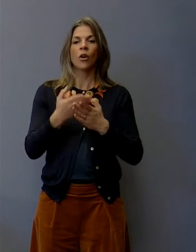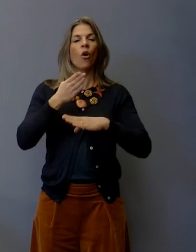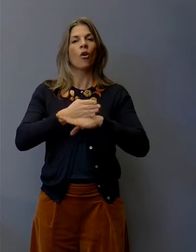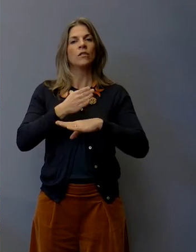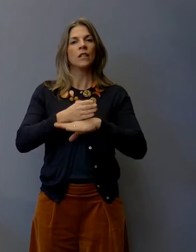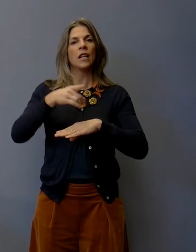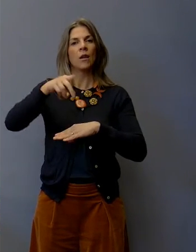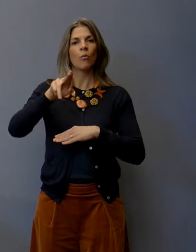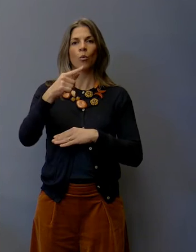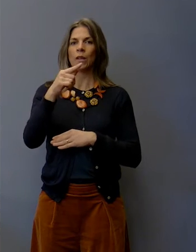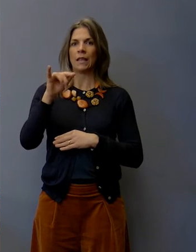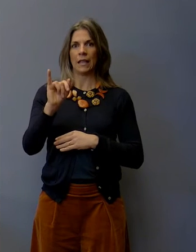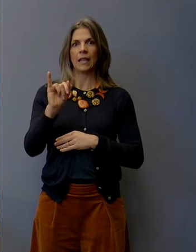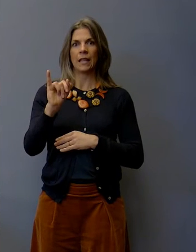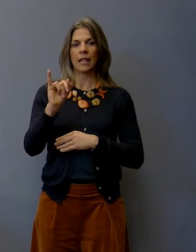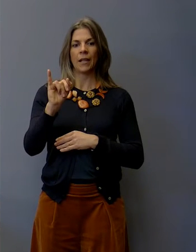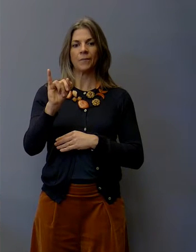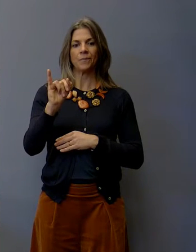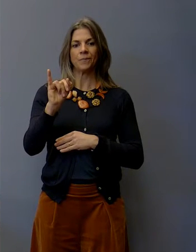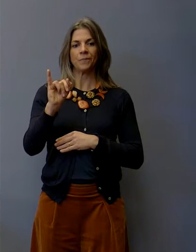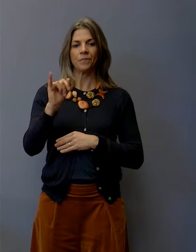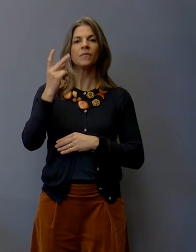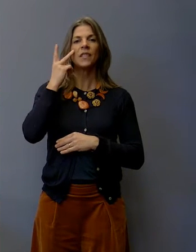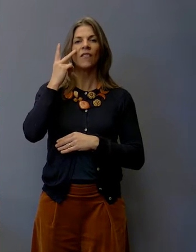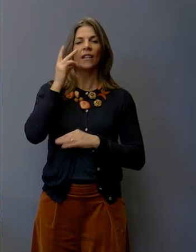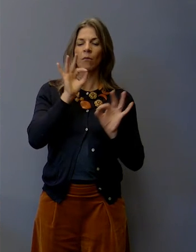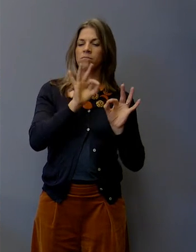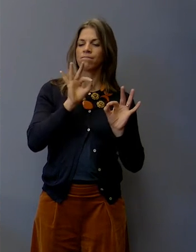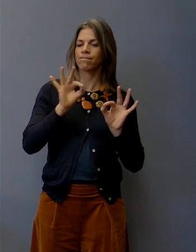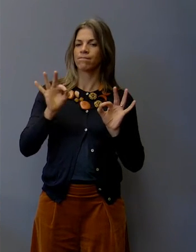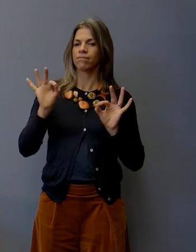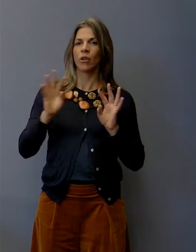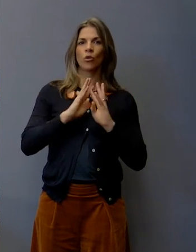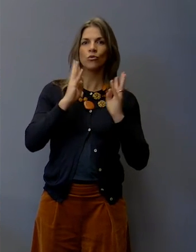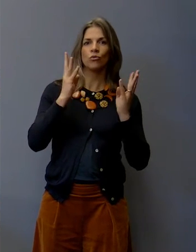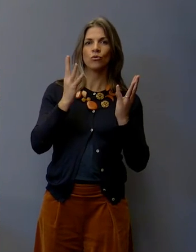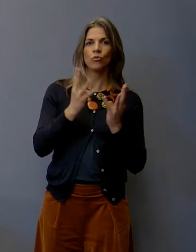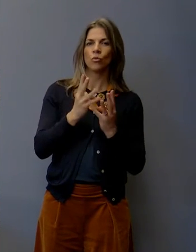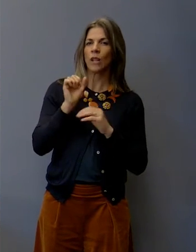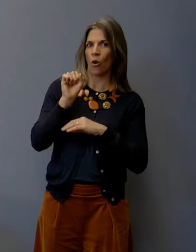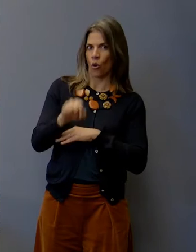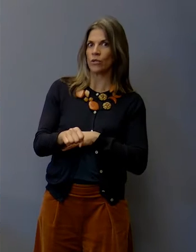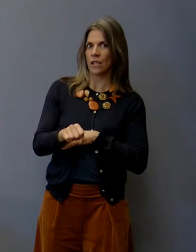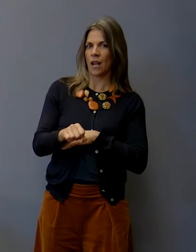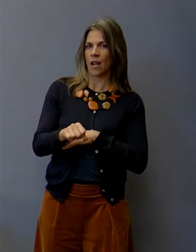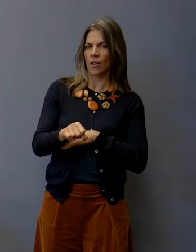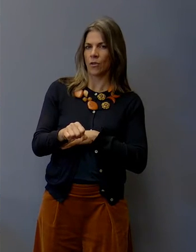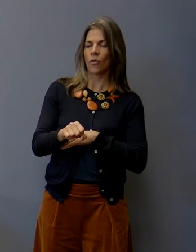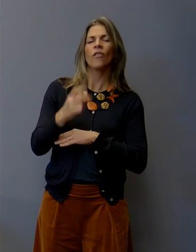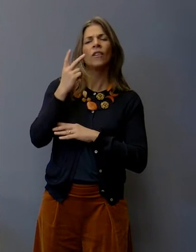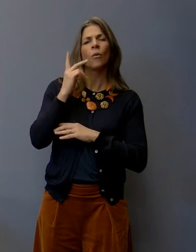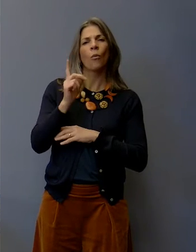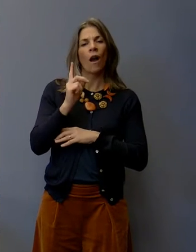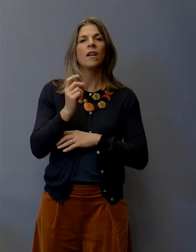vorrei votazione quelli con parere contrario della giunta e precisamente il